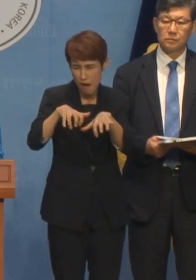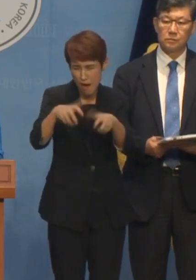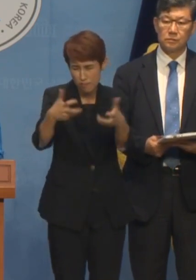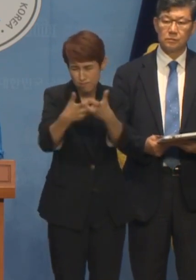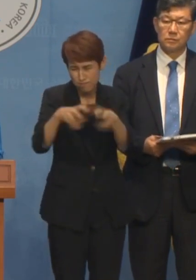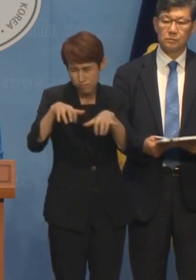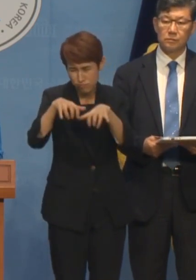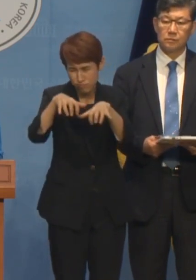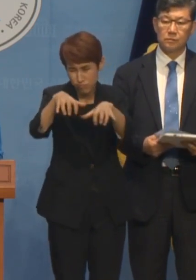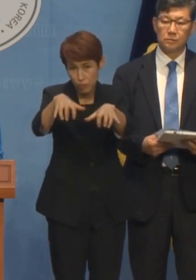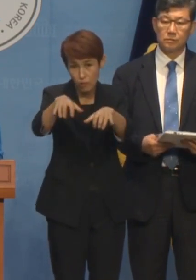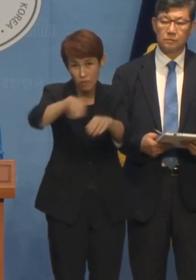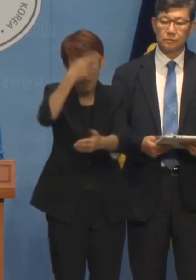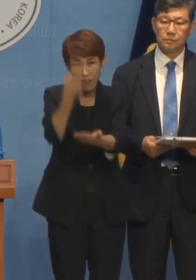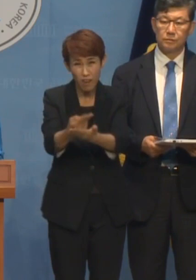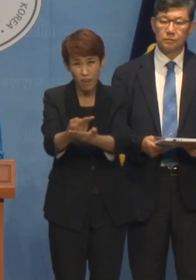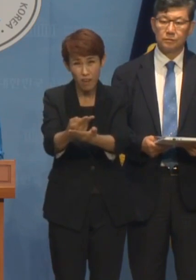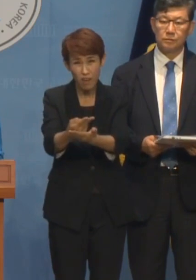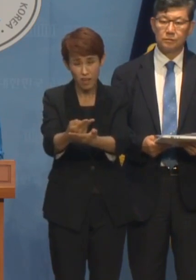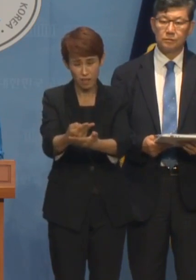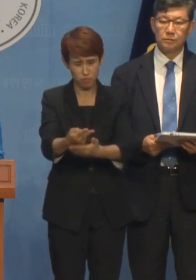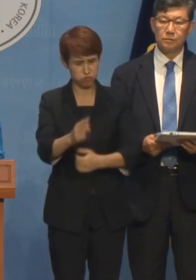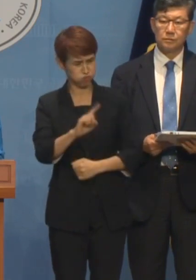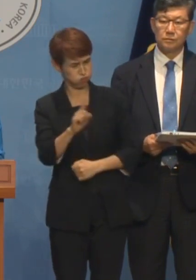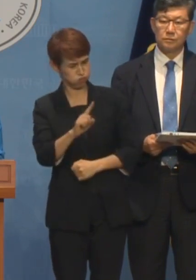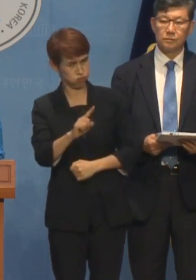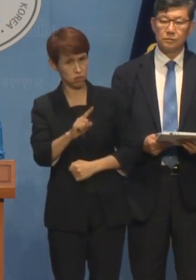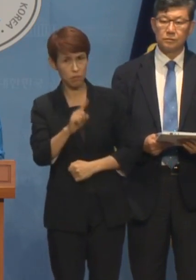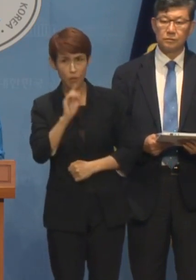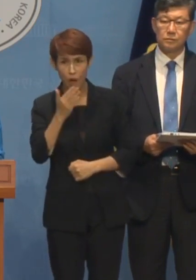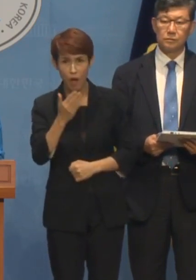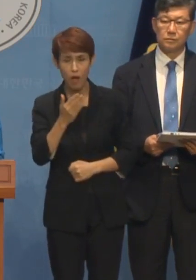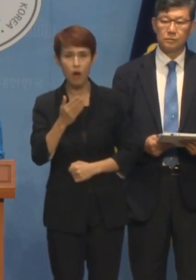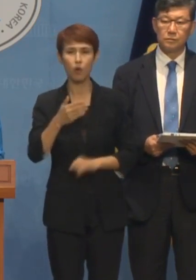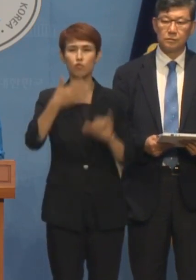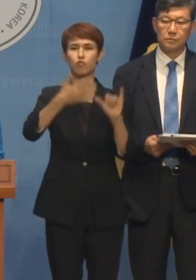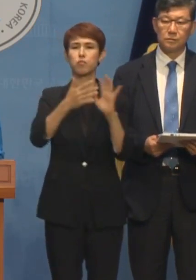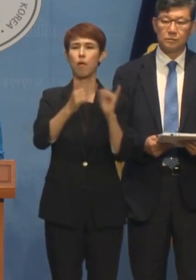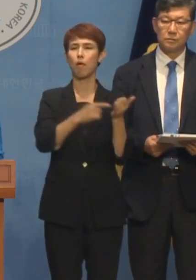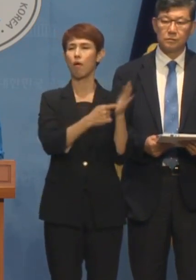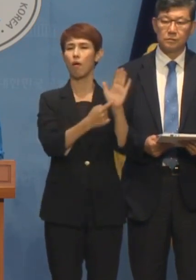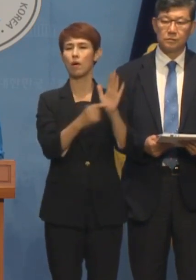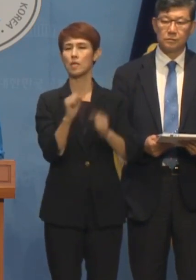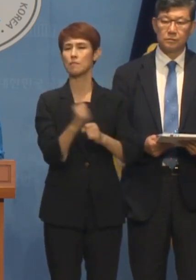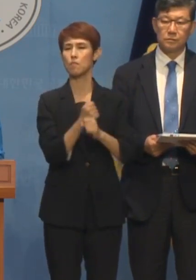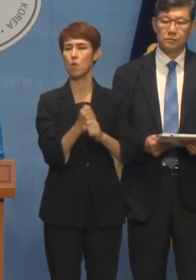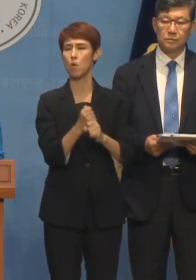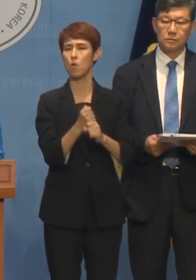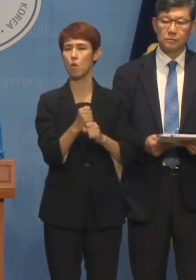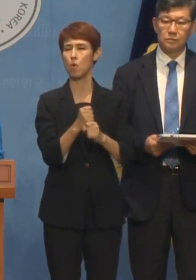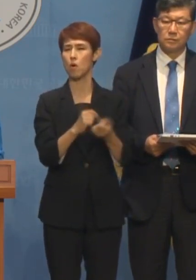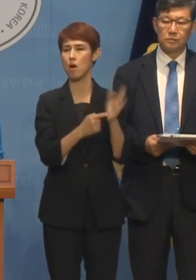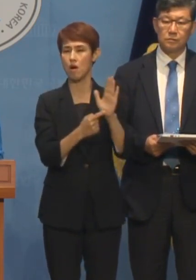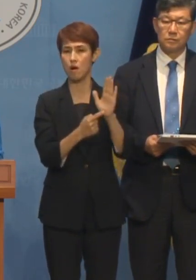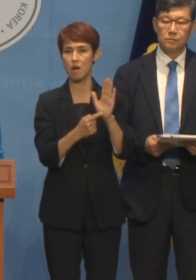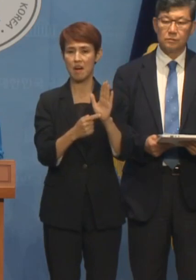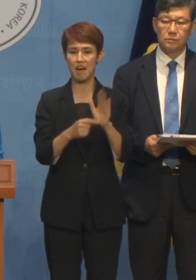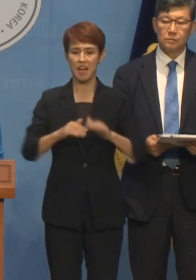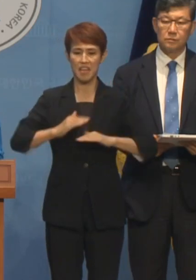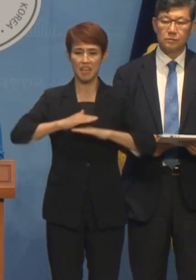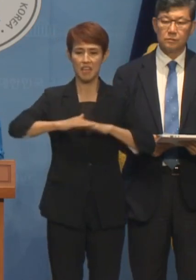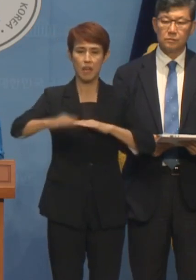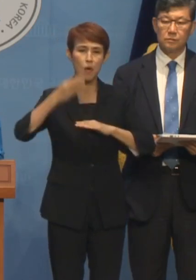현장에서 뇌진탕이라니 의아했는데 극우 유튜버가 제기한 음모론 중 하나인 길에 오일을